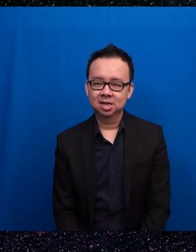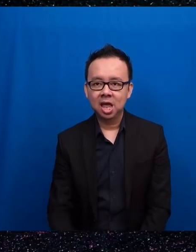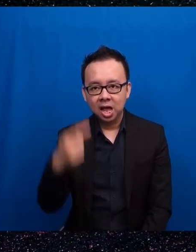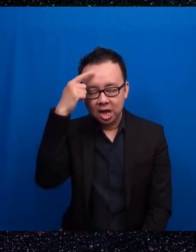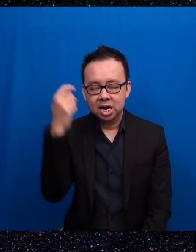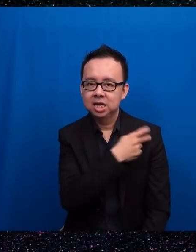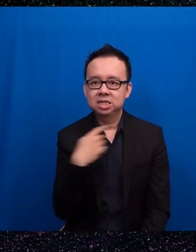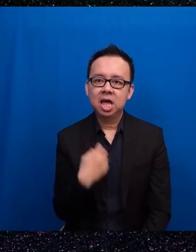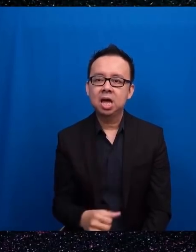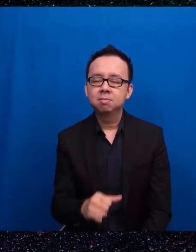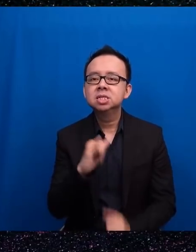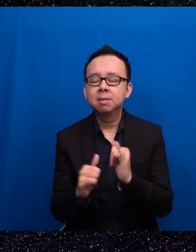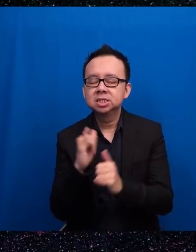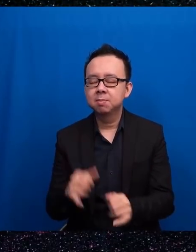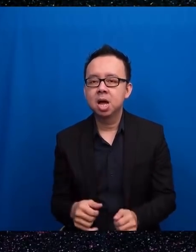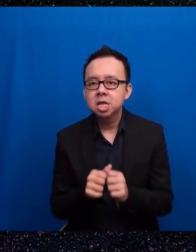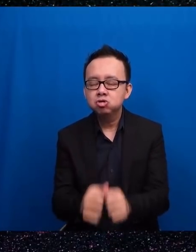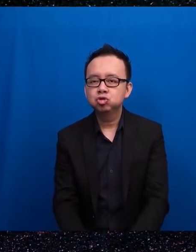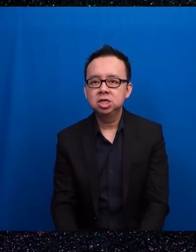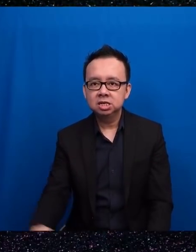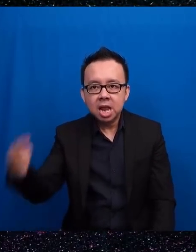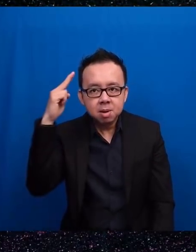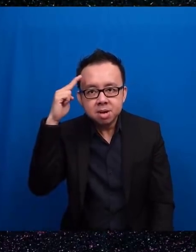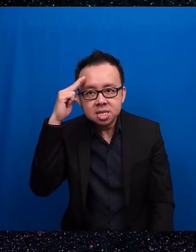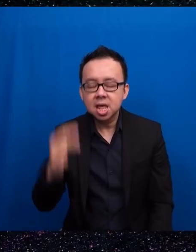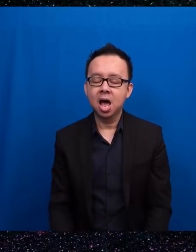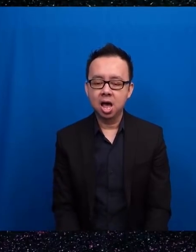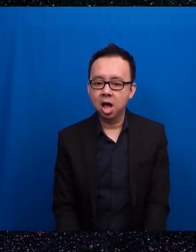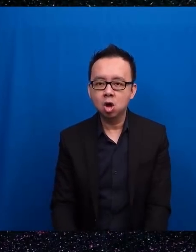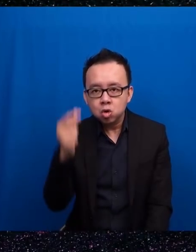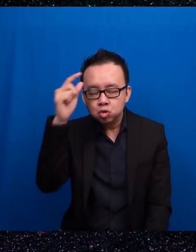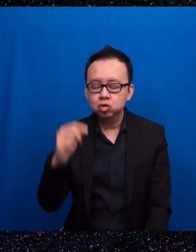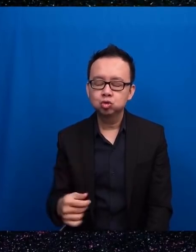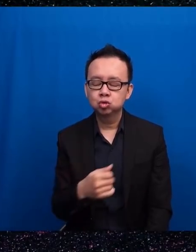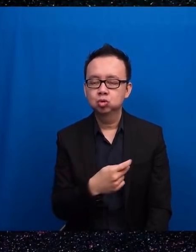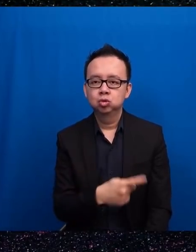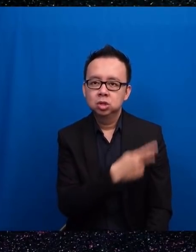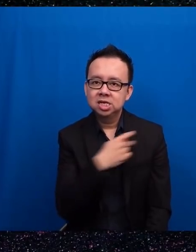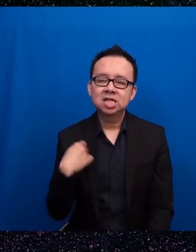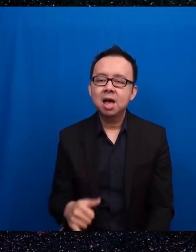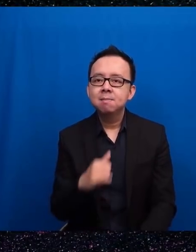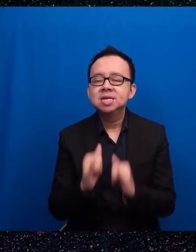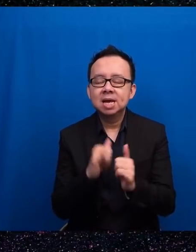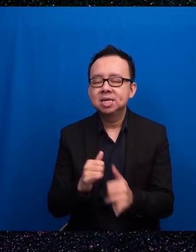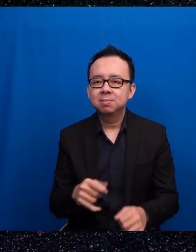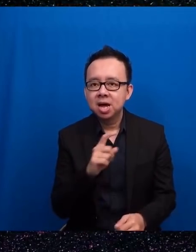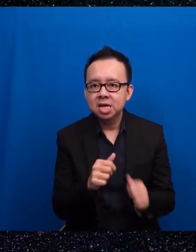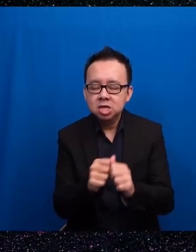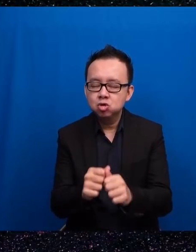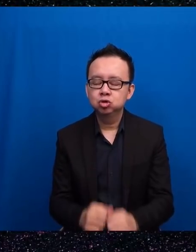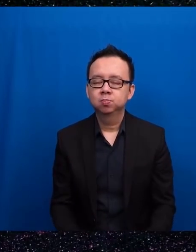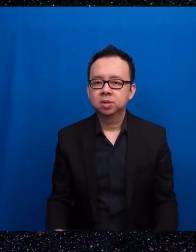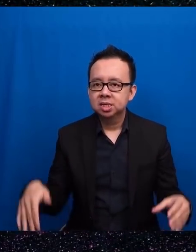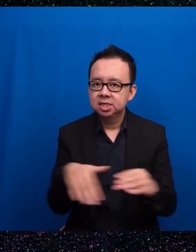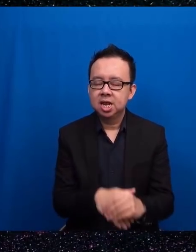Karena kita bersama-sama mengikuti himbauan dari pemerintah untuk kita bersama-sama dapat berpartisipasi